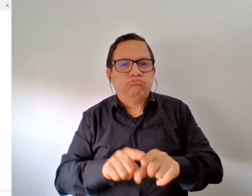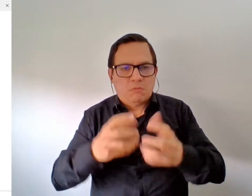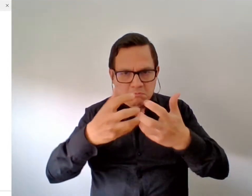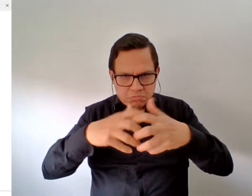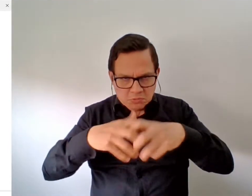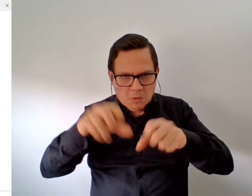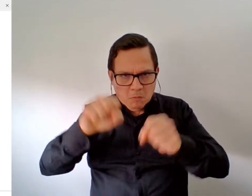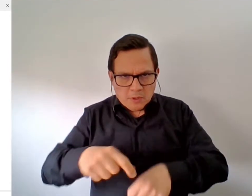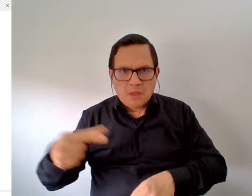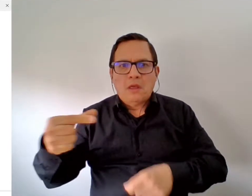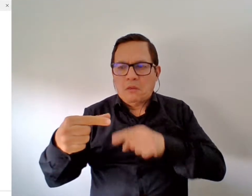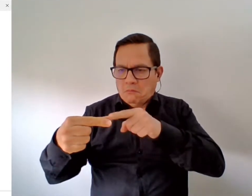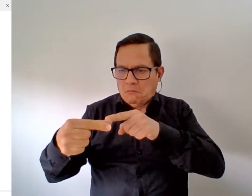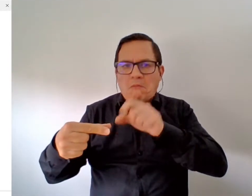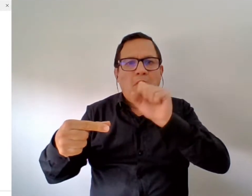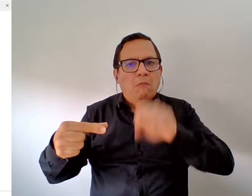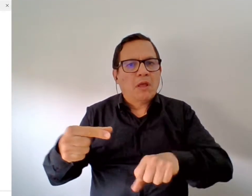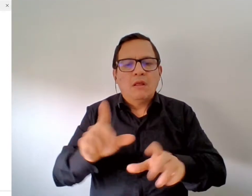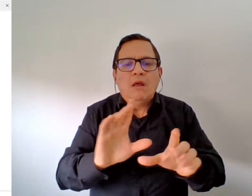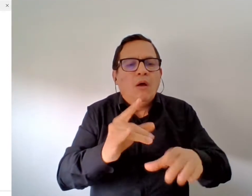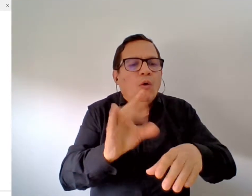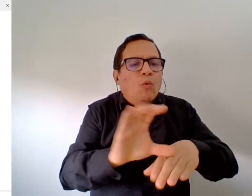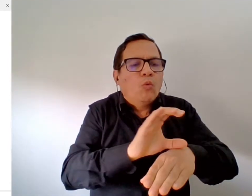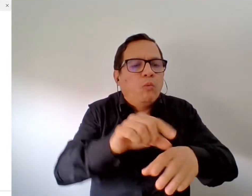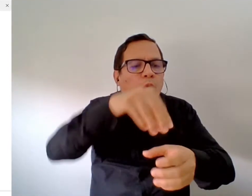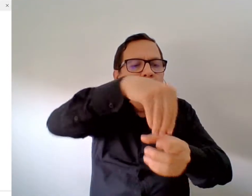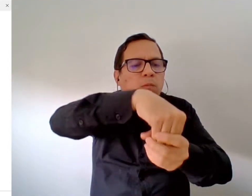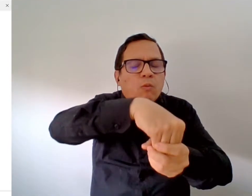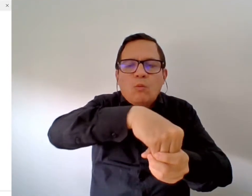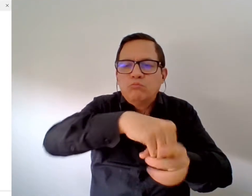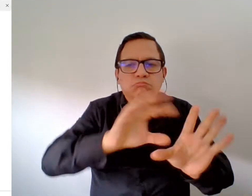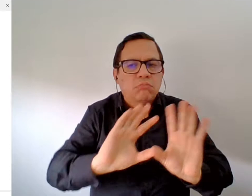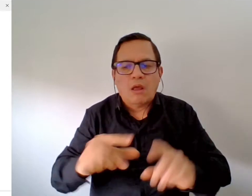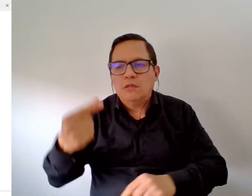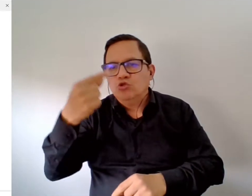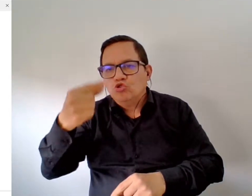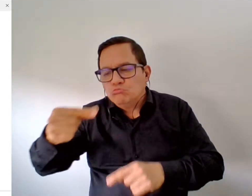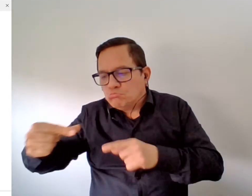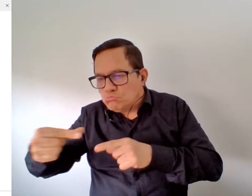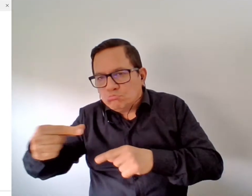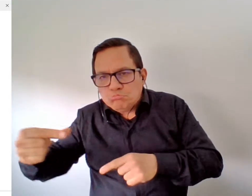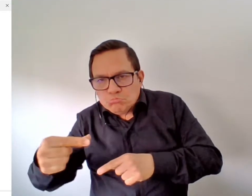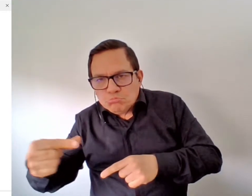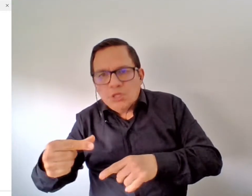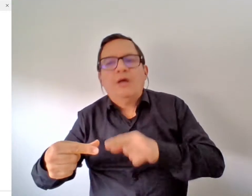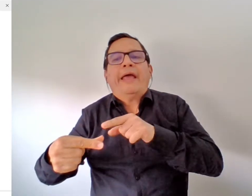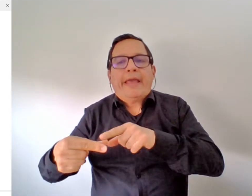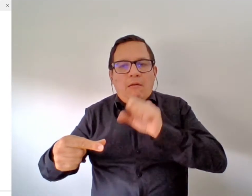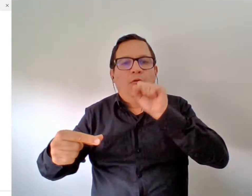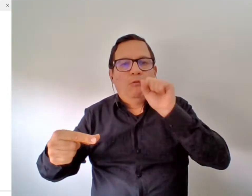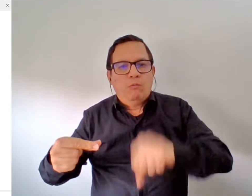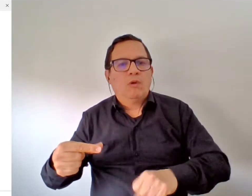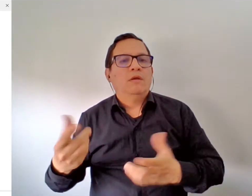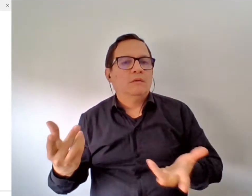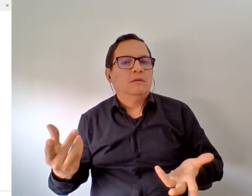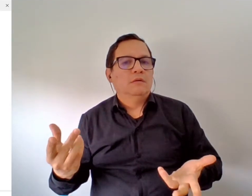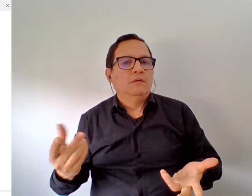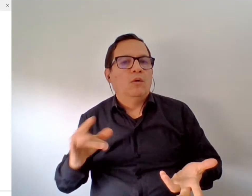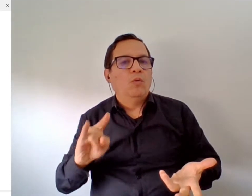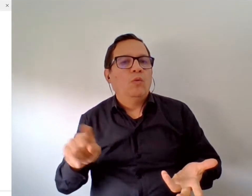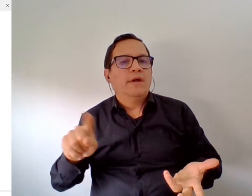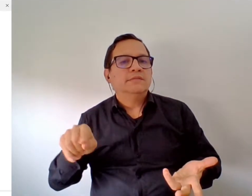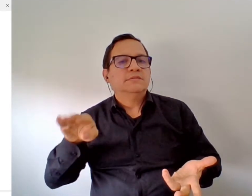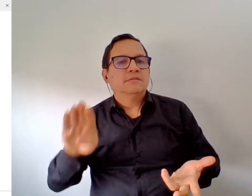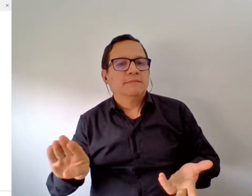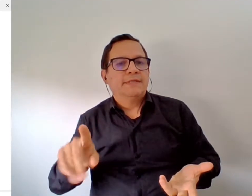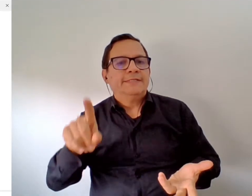sin necesidad de usar el disco del computador donde se ejecuta. Para el desarrollo de